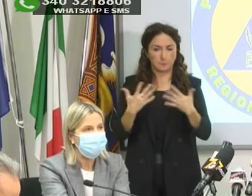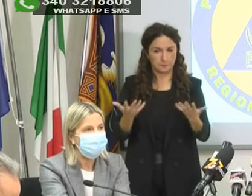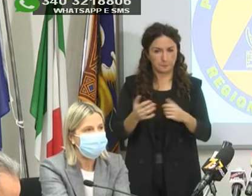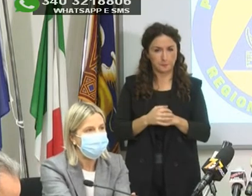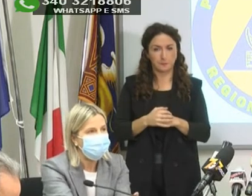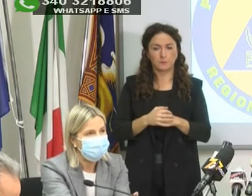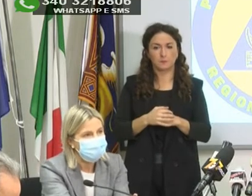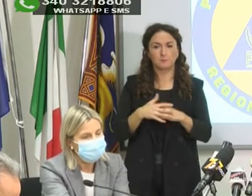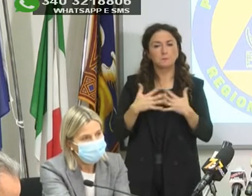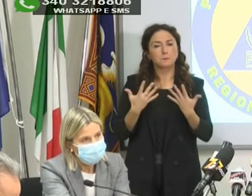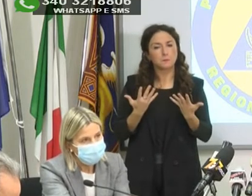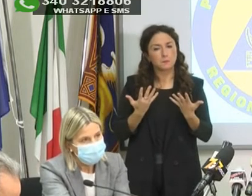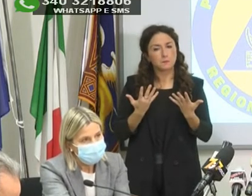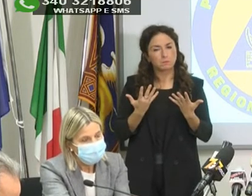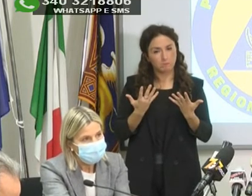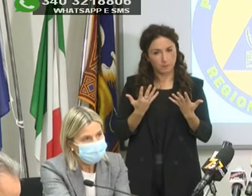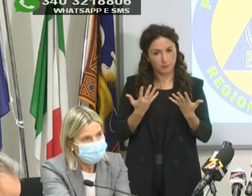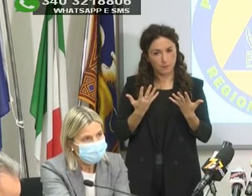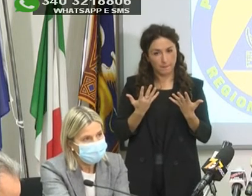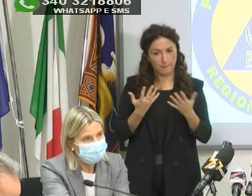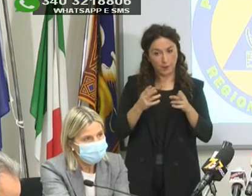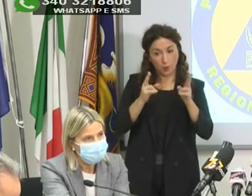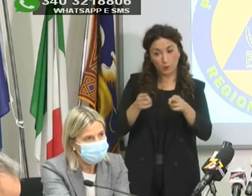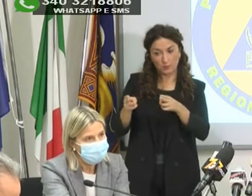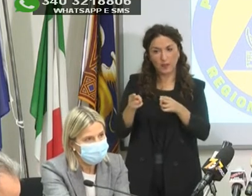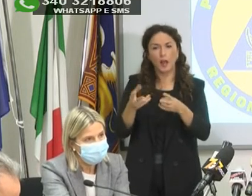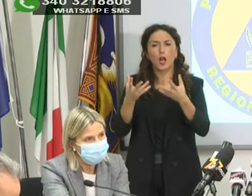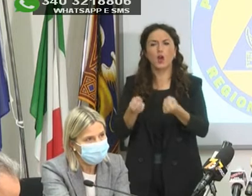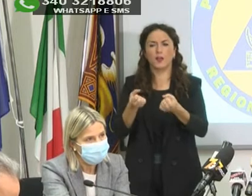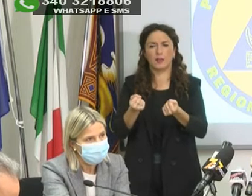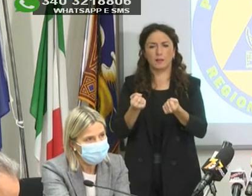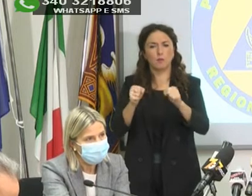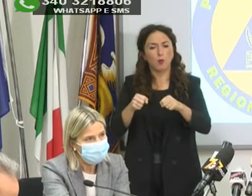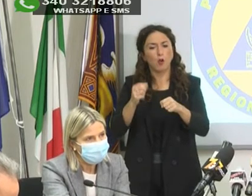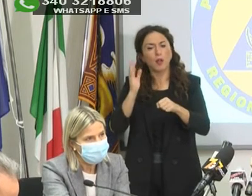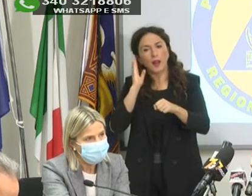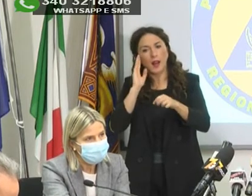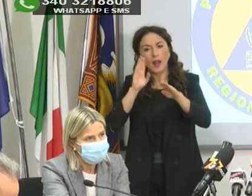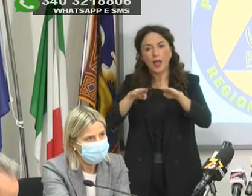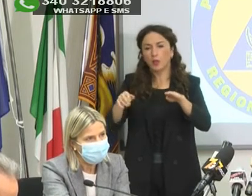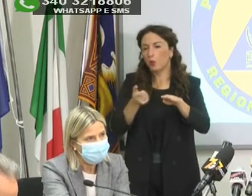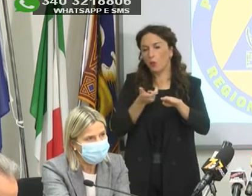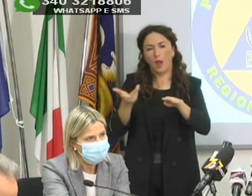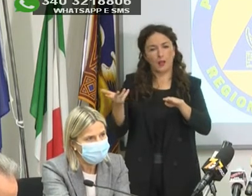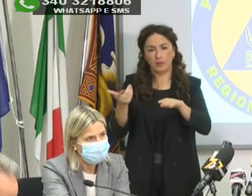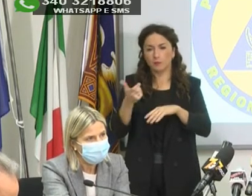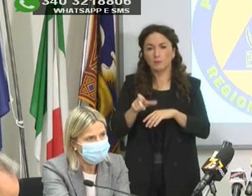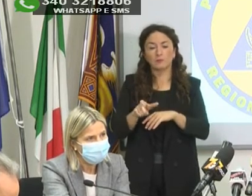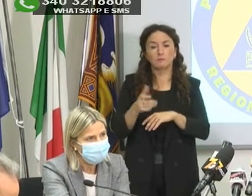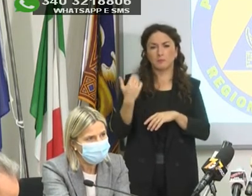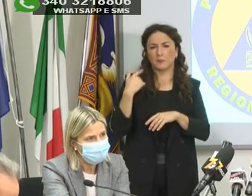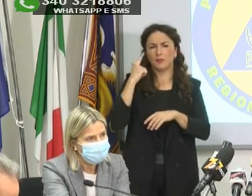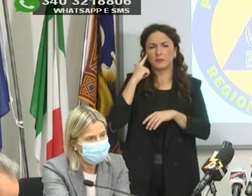Realisticamente, qual è la tenuta del sistema ospedaliero in termini di posti letto? Perché prima ho sentito un